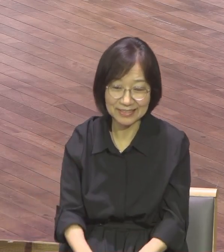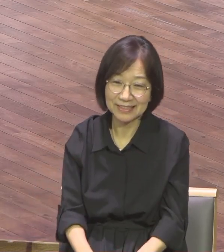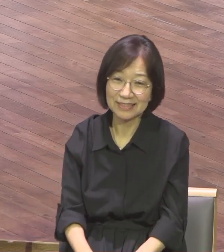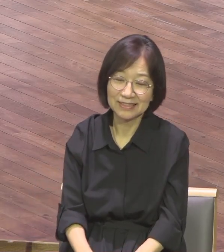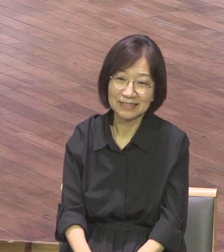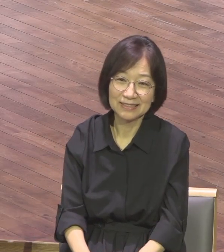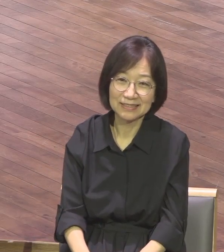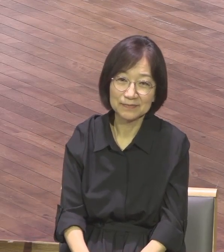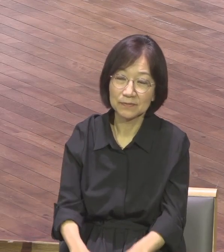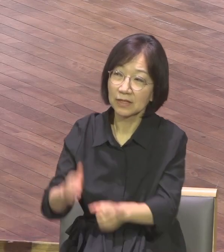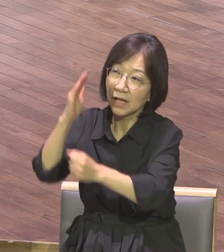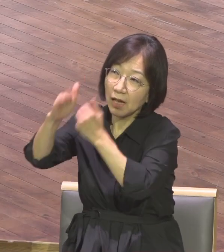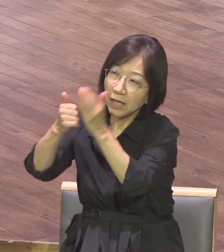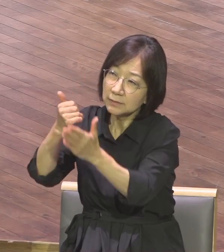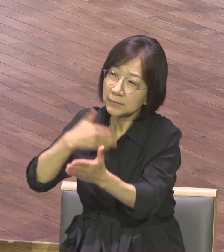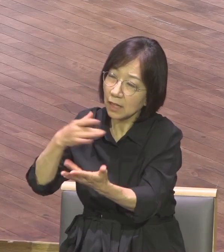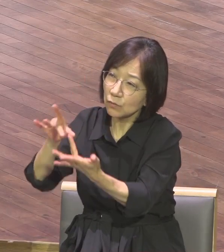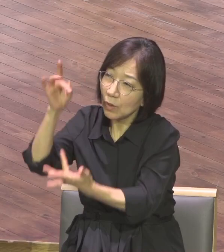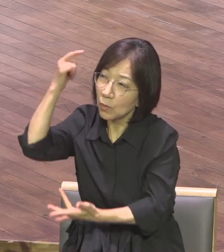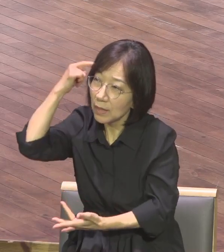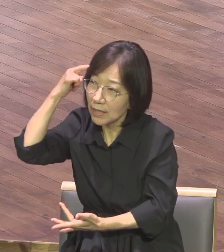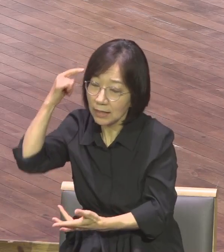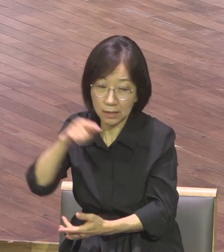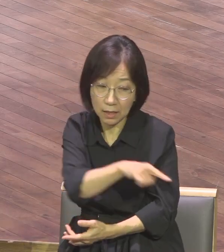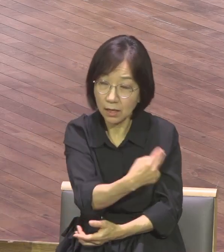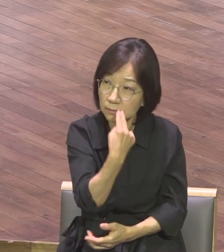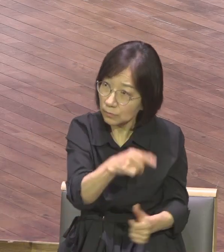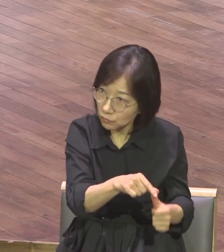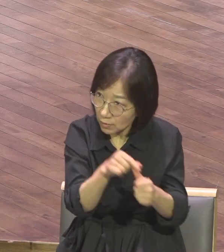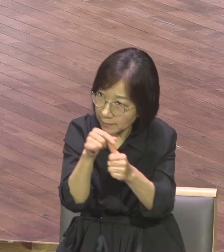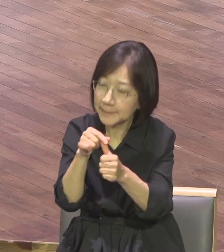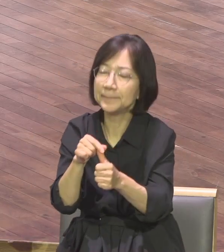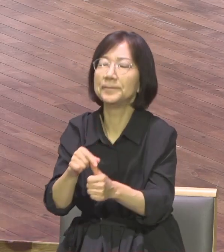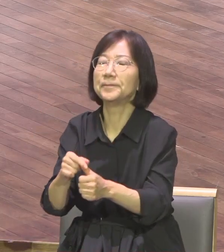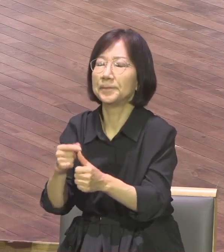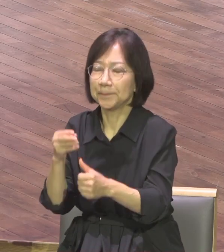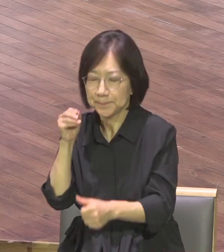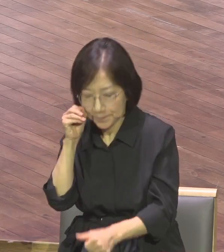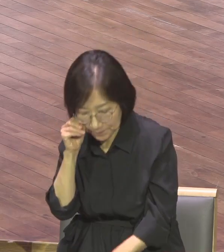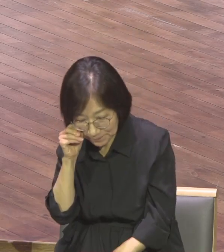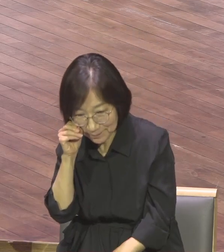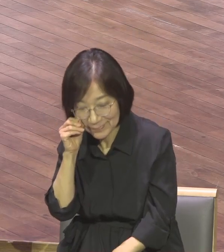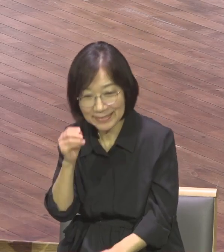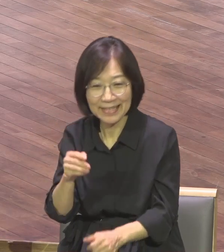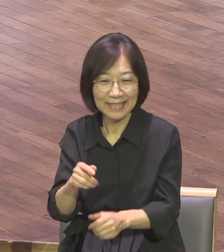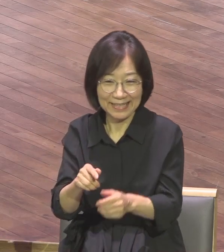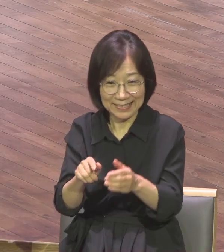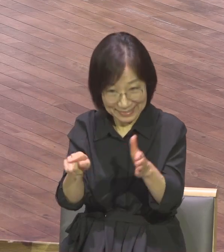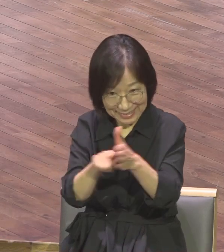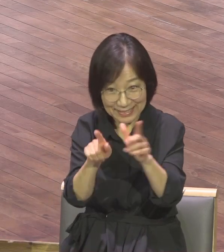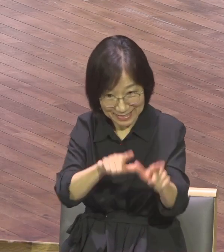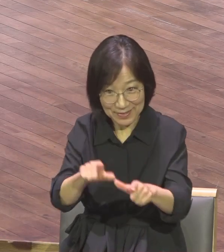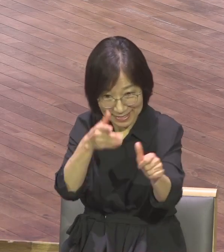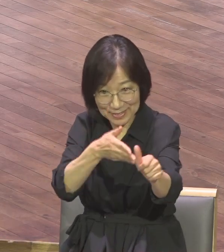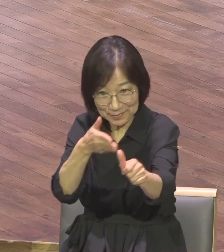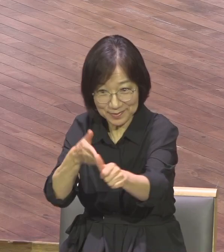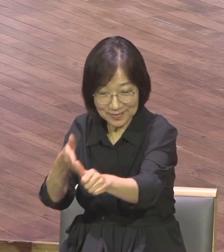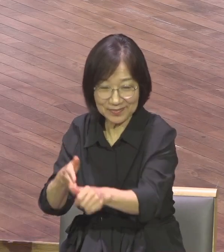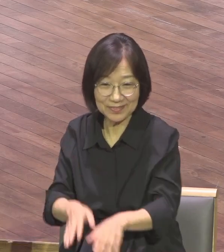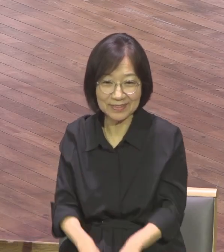택한 생명 살리는 하나님의 절대 계획을 가지고 여러분이 신앙생활 하시길 바랍니다.